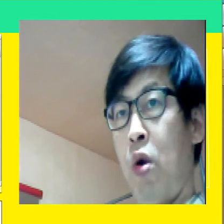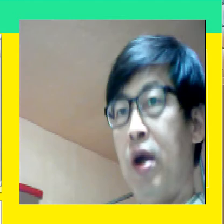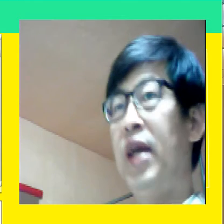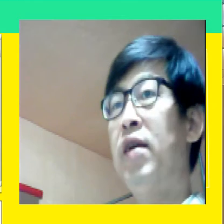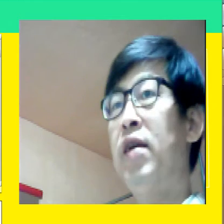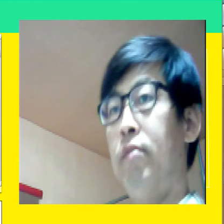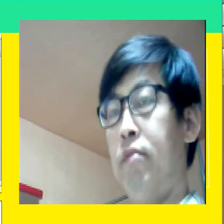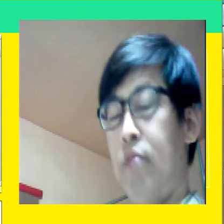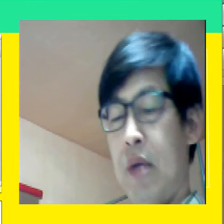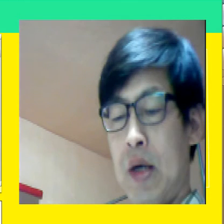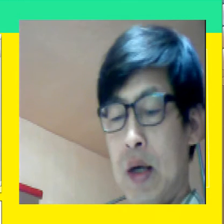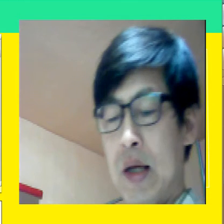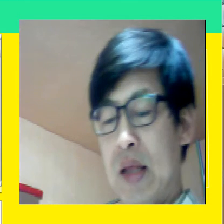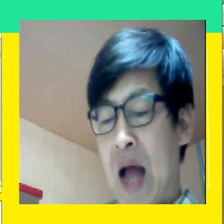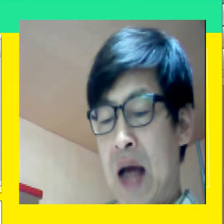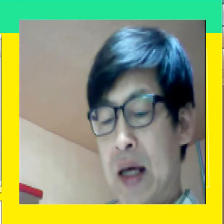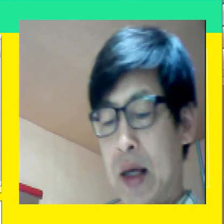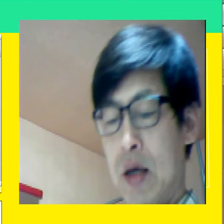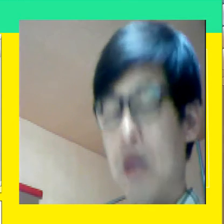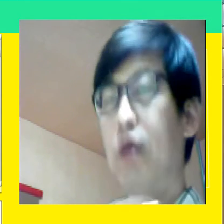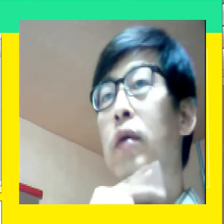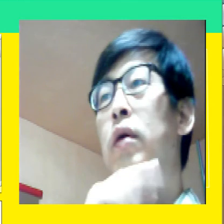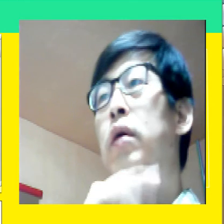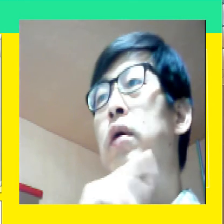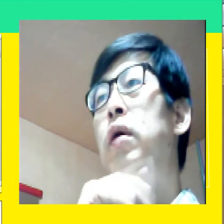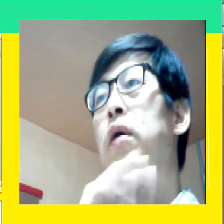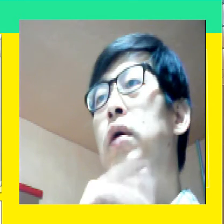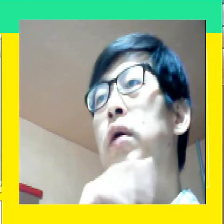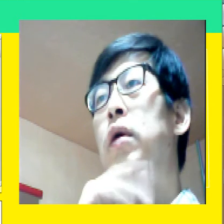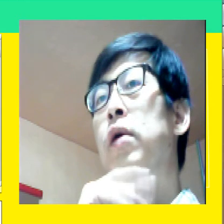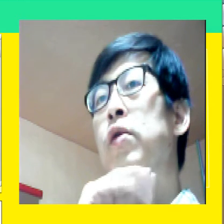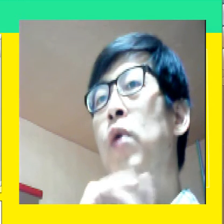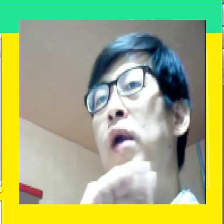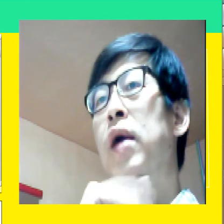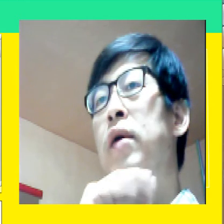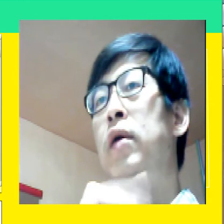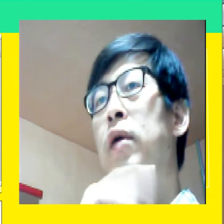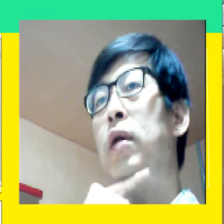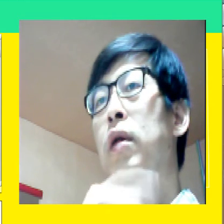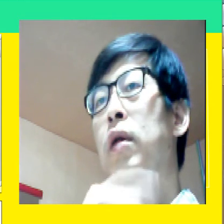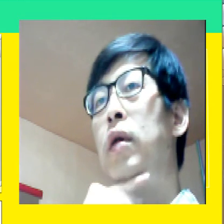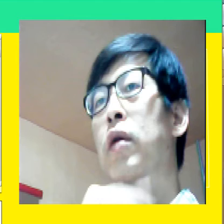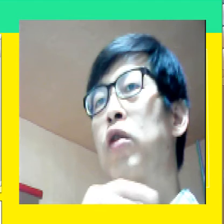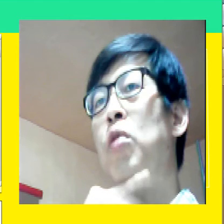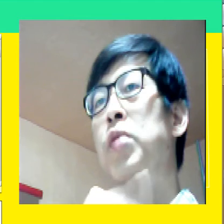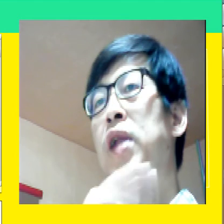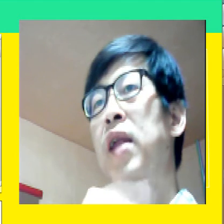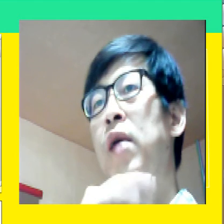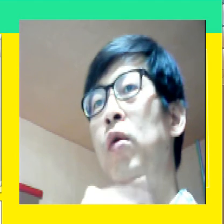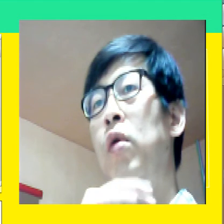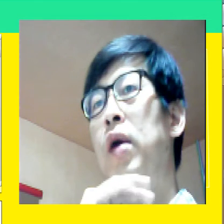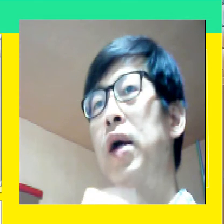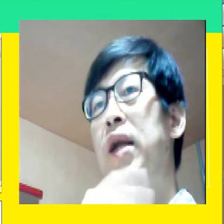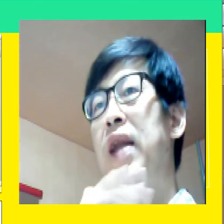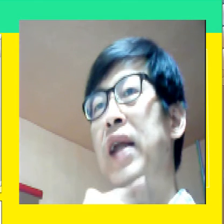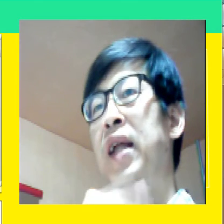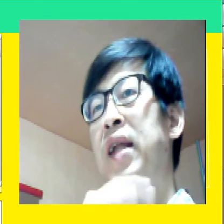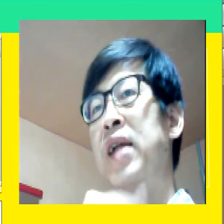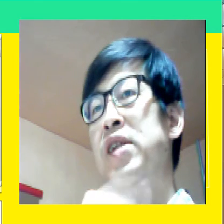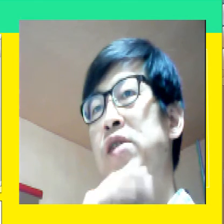이름표. 이름. 나이. 손가락을 턱 밑에 대고